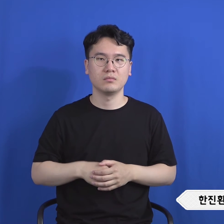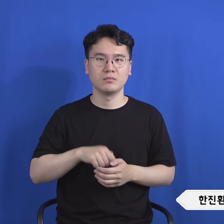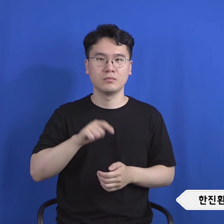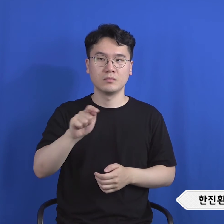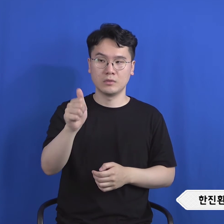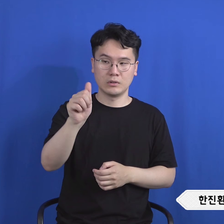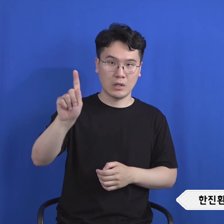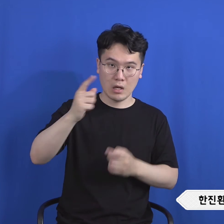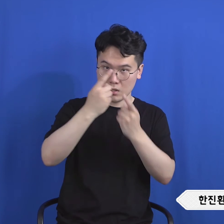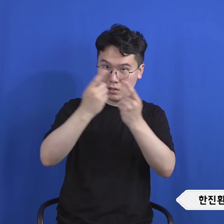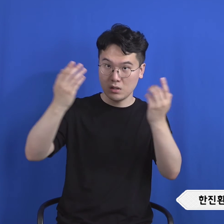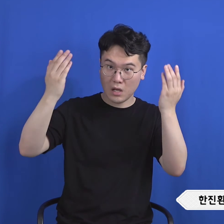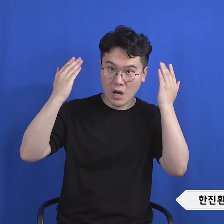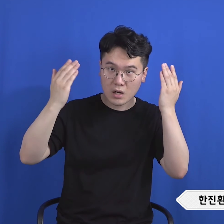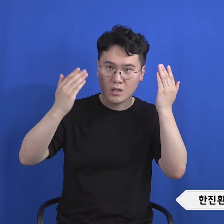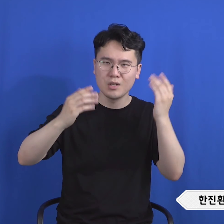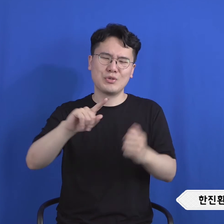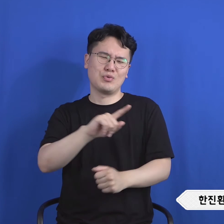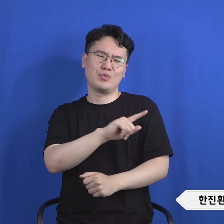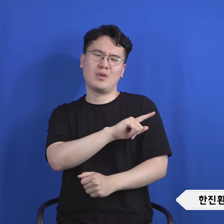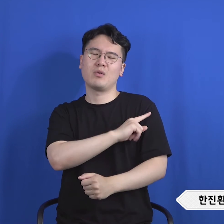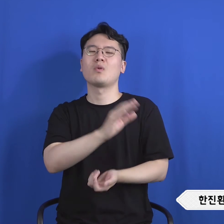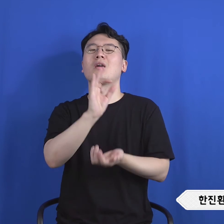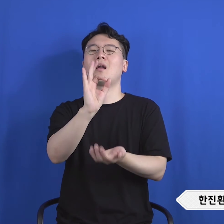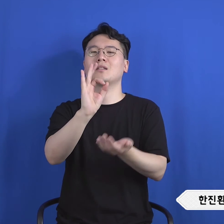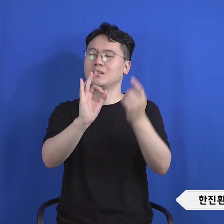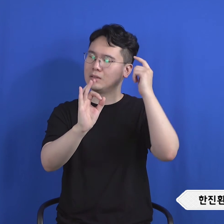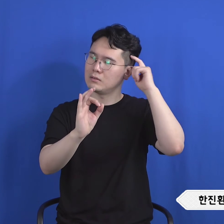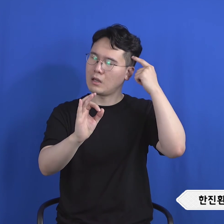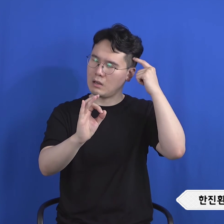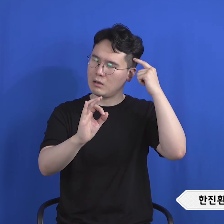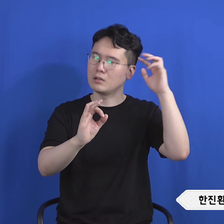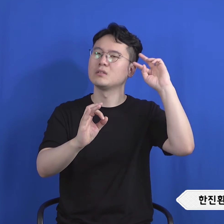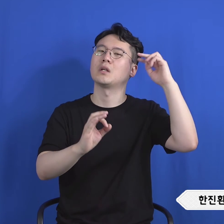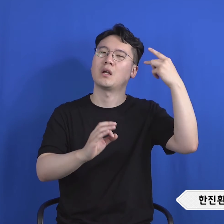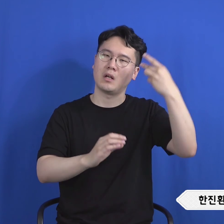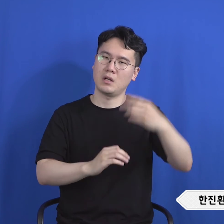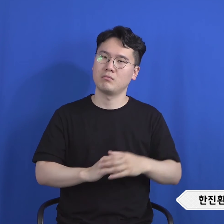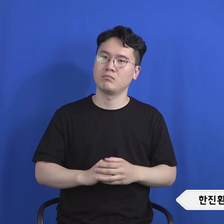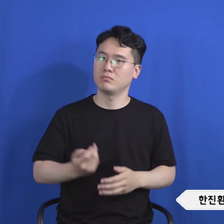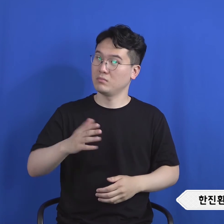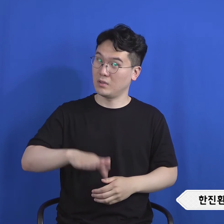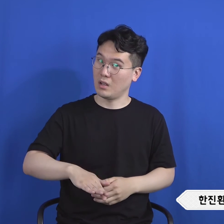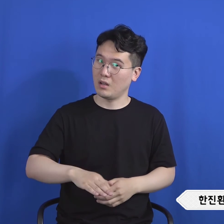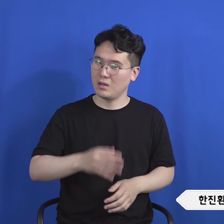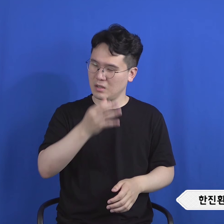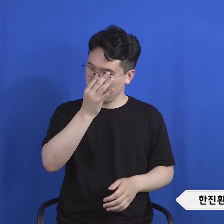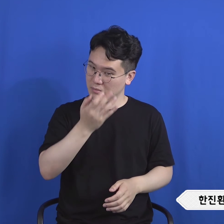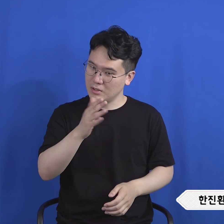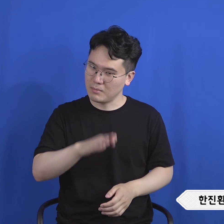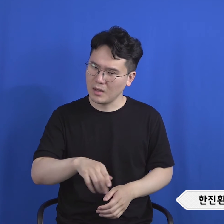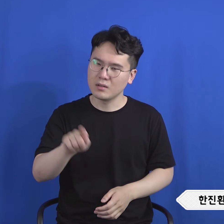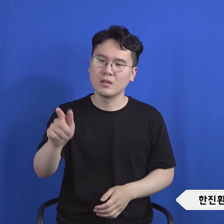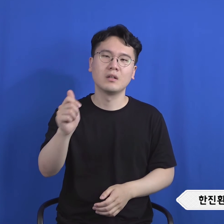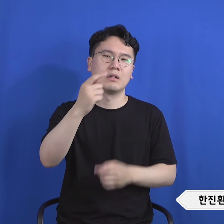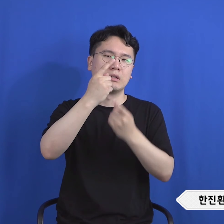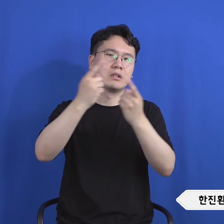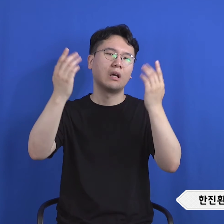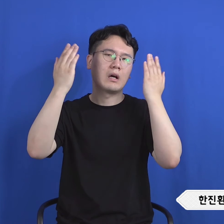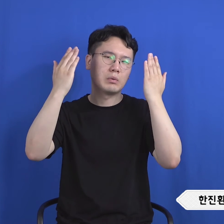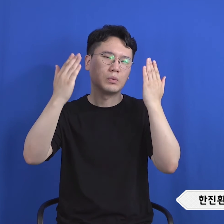하버드가 최고의 가치였습니다. 그런데 참 미안하지만 하버드도 똥일 뿐입니다.